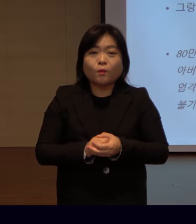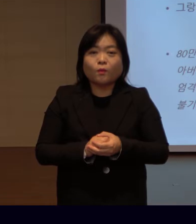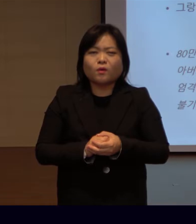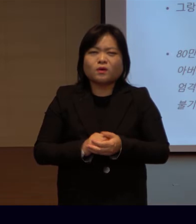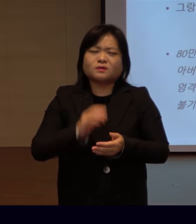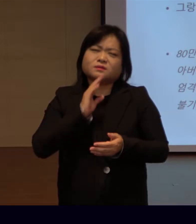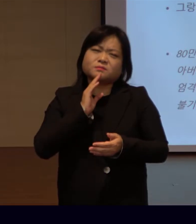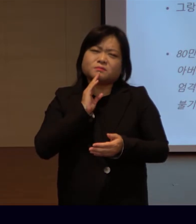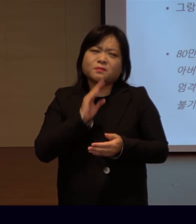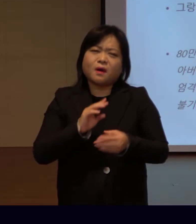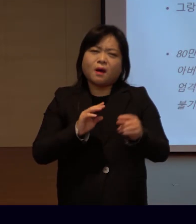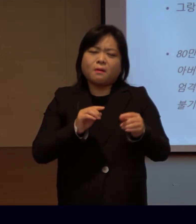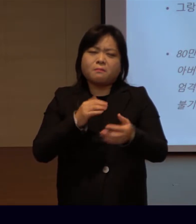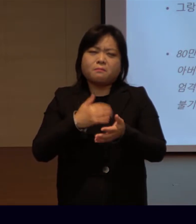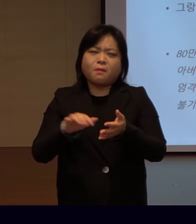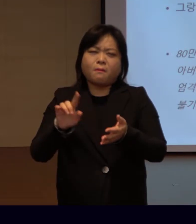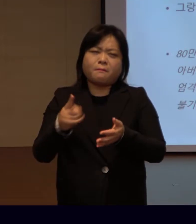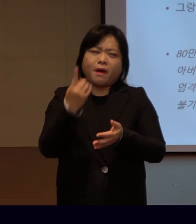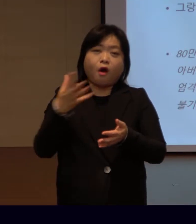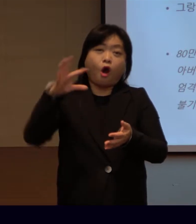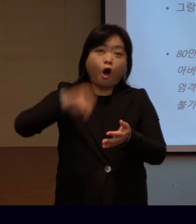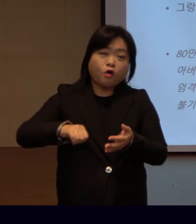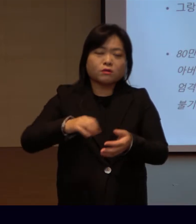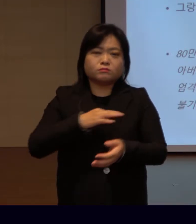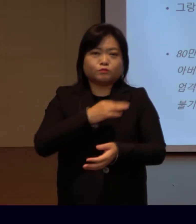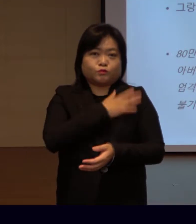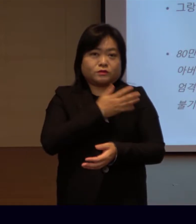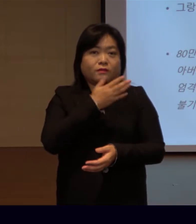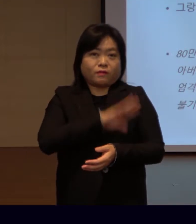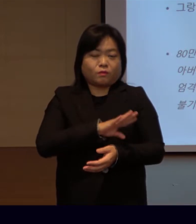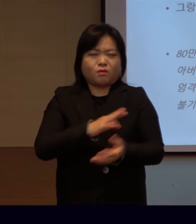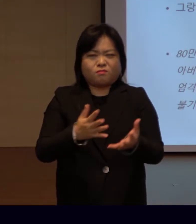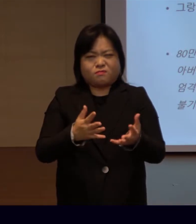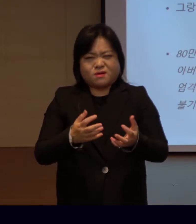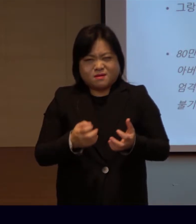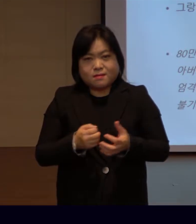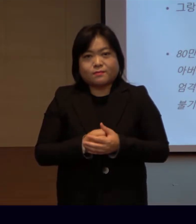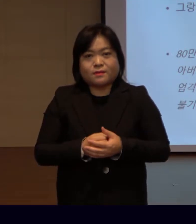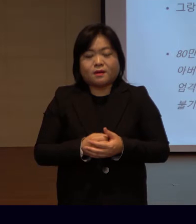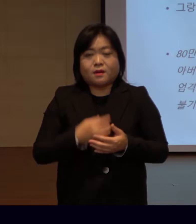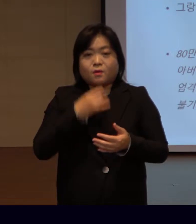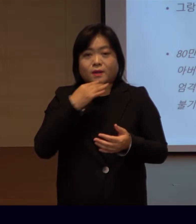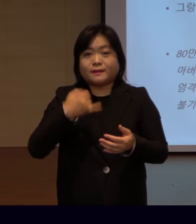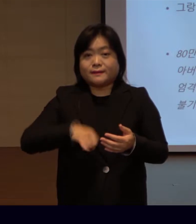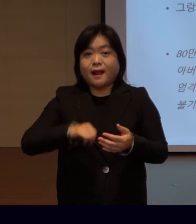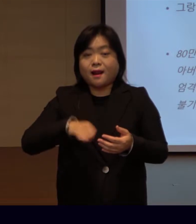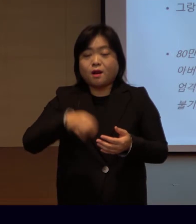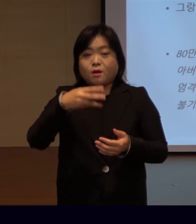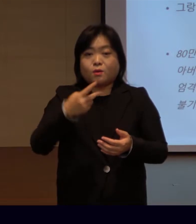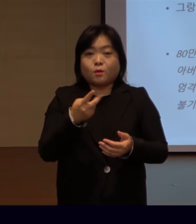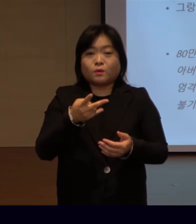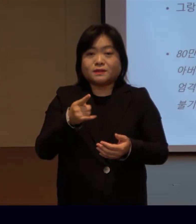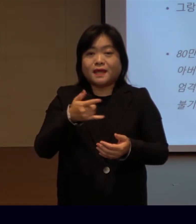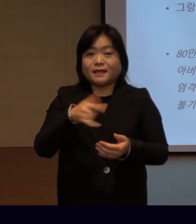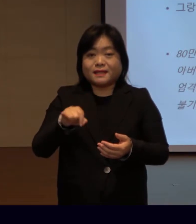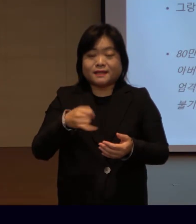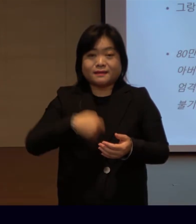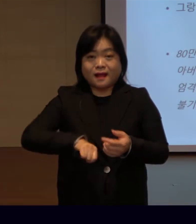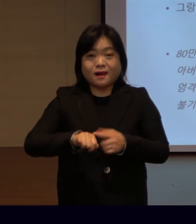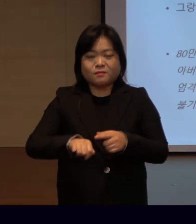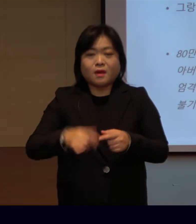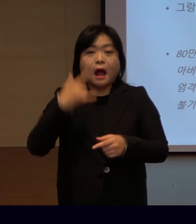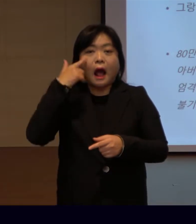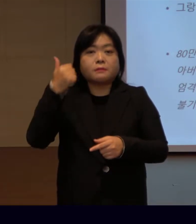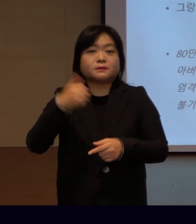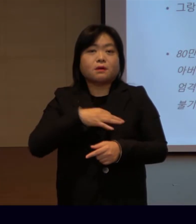정말 몇백억 부자인데 말하자면. 그래서 이제 유일한 딸 상속녀가 의젠인데 얘는 자기 아버지가